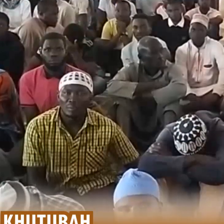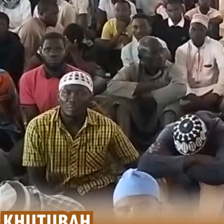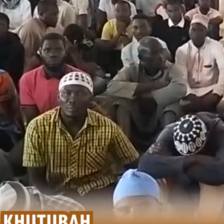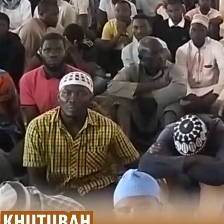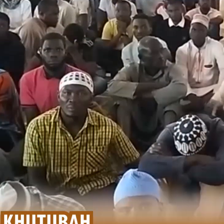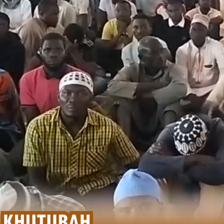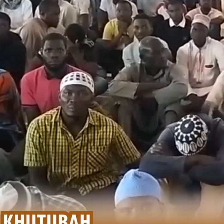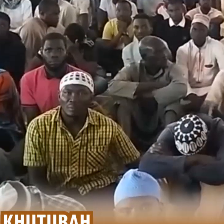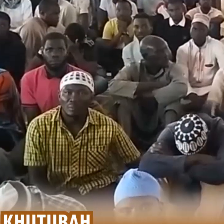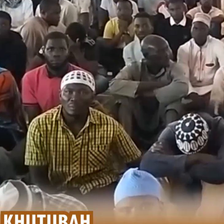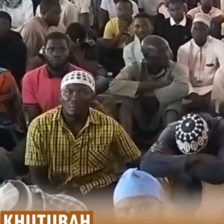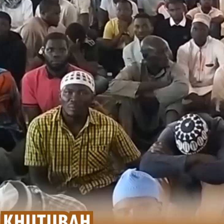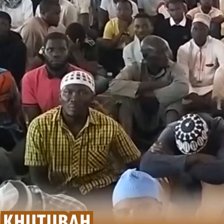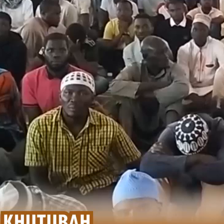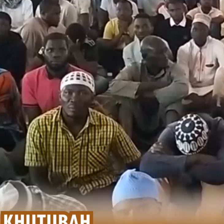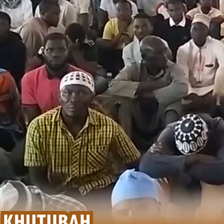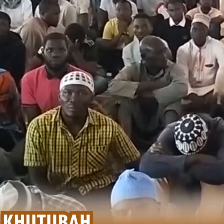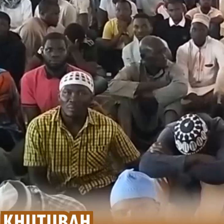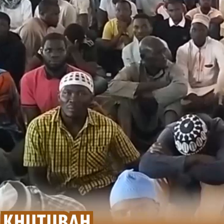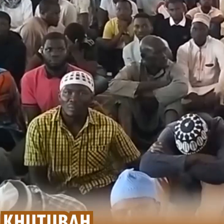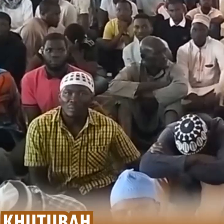وقولوا قولا سديدا